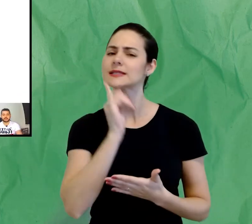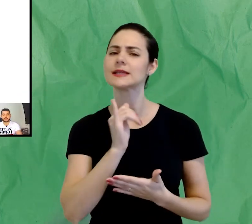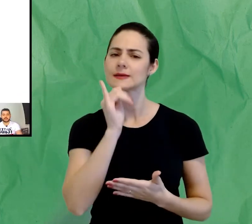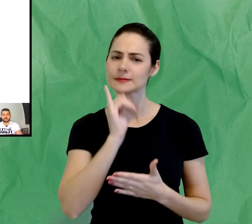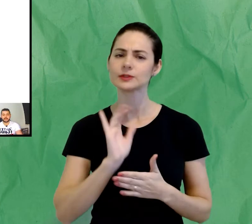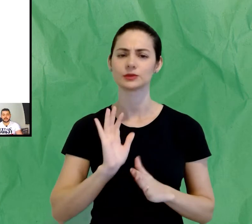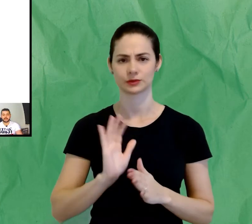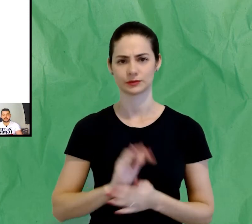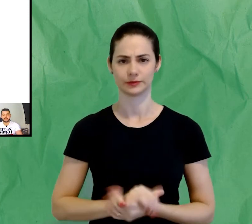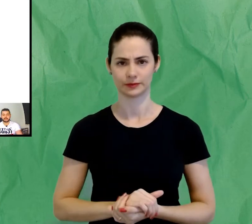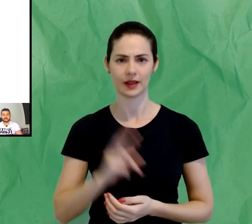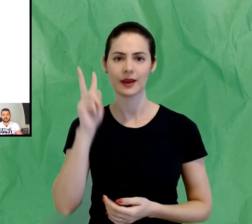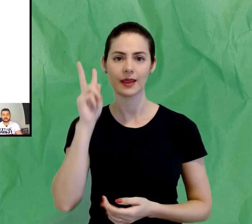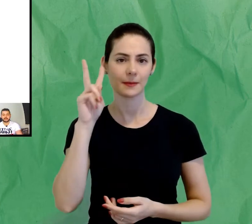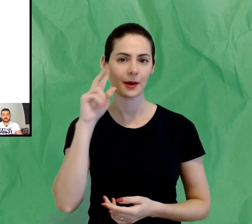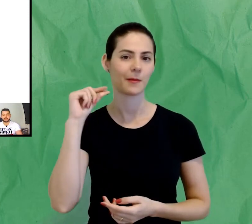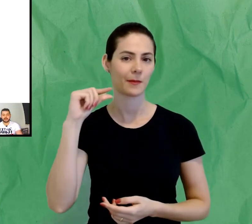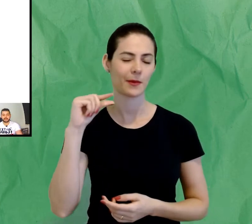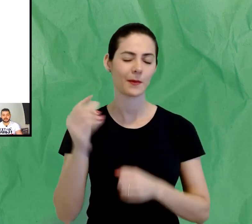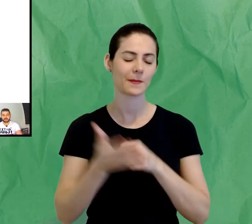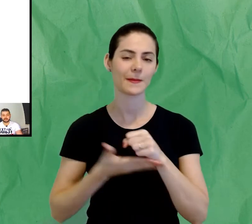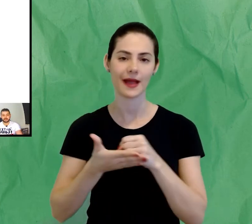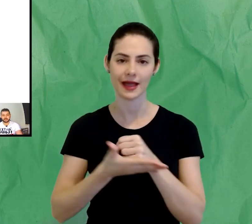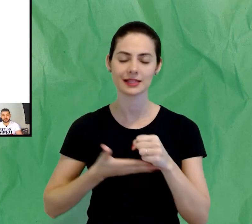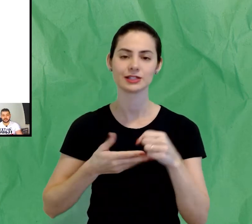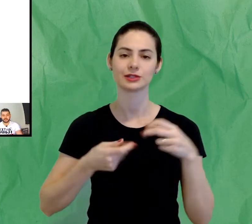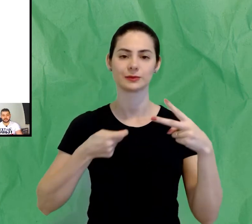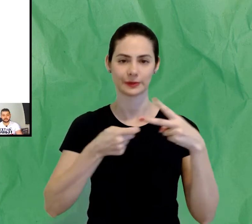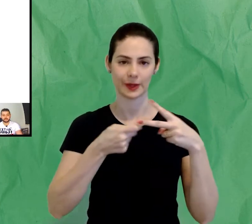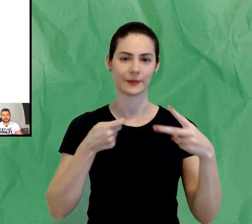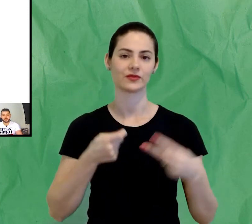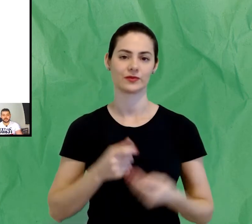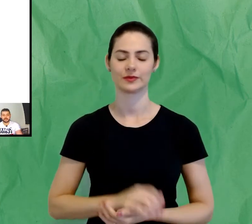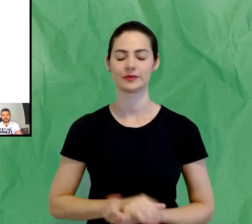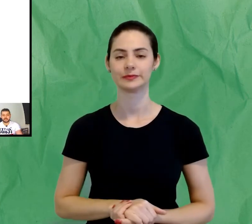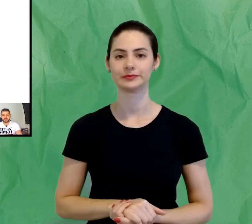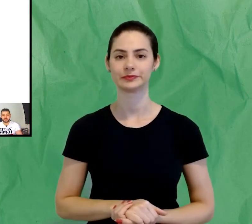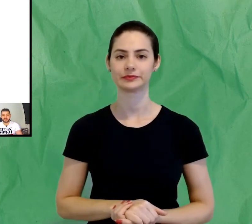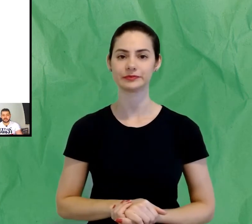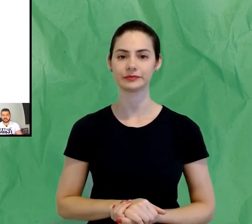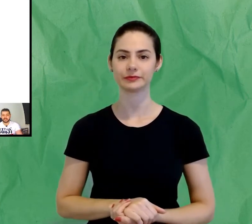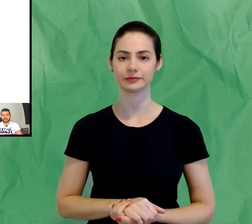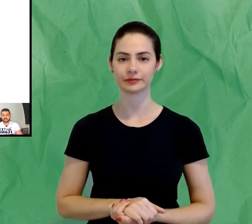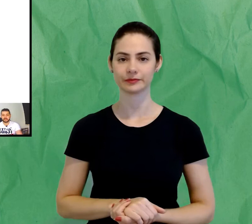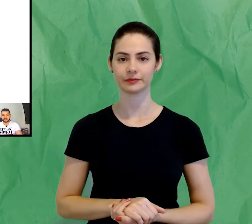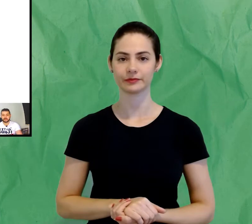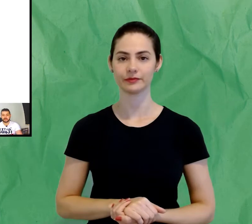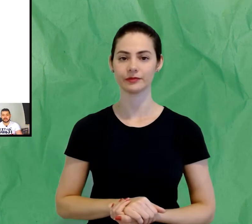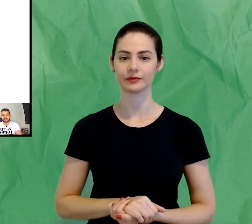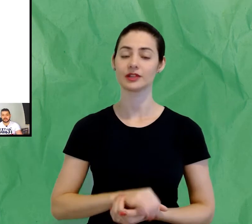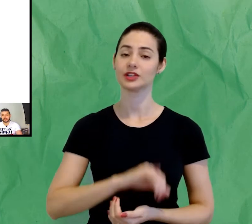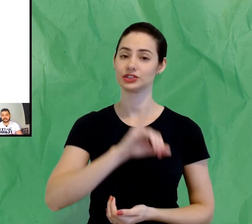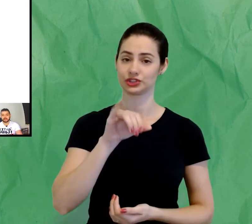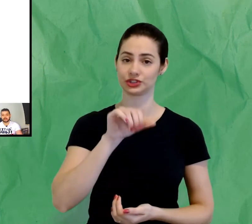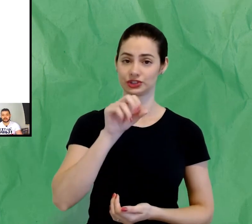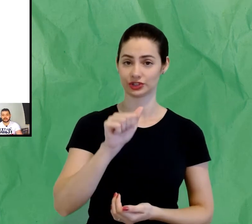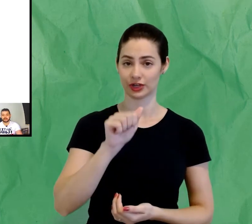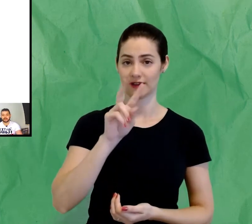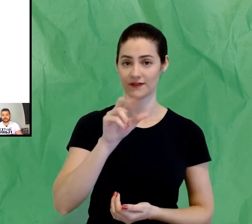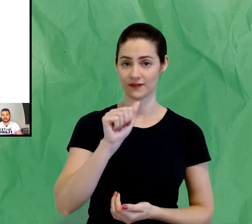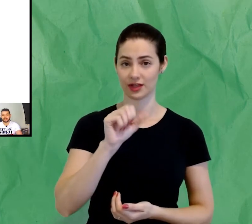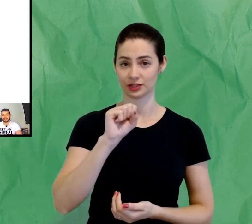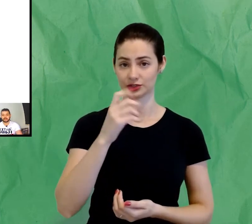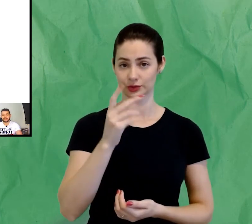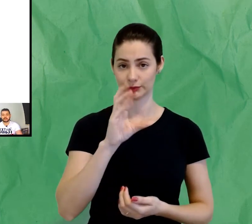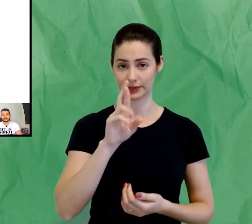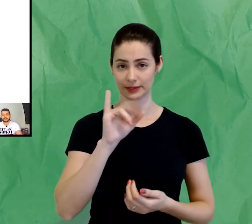poder estar lembrando aí um pouquinho do básico da linguagem. Então, o JavaScript, diferente do HTML, que é uma linguagem de